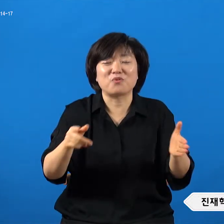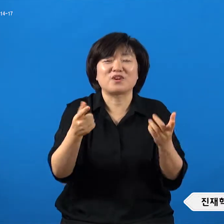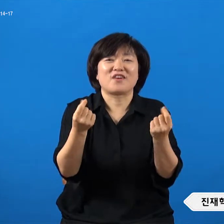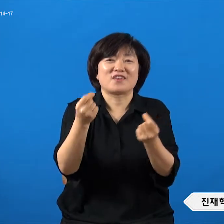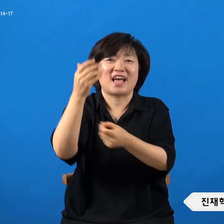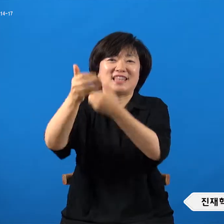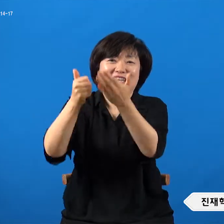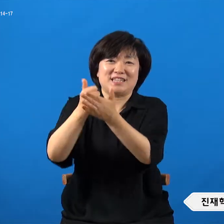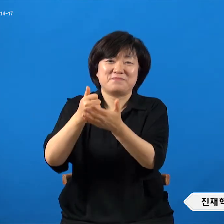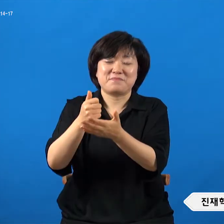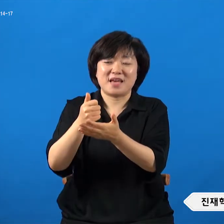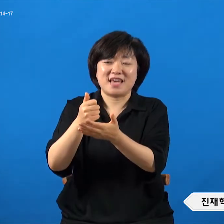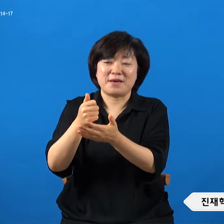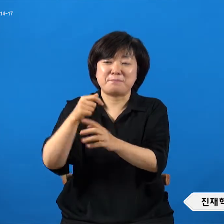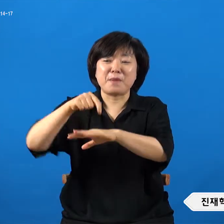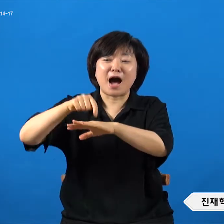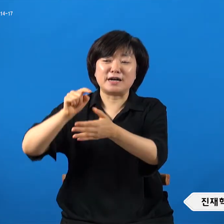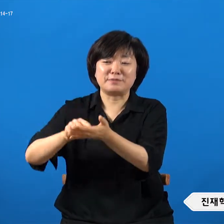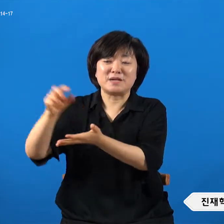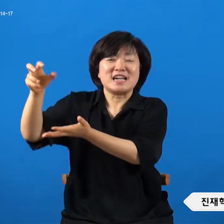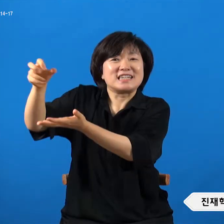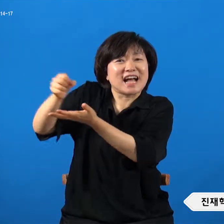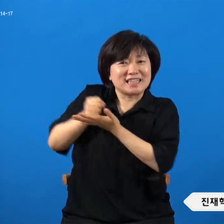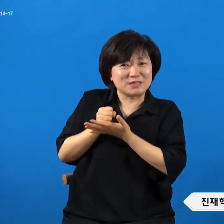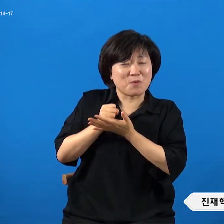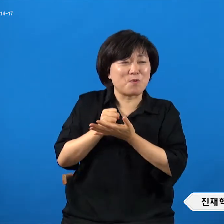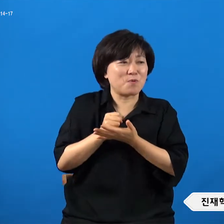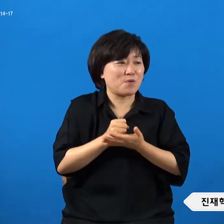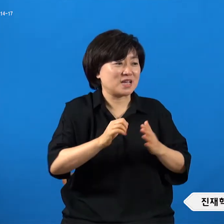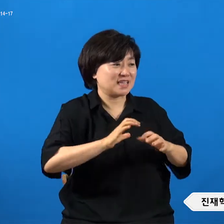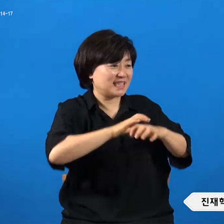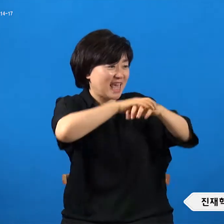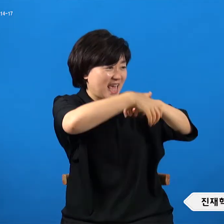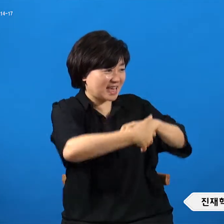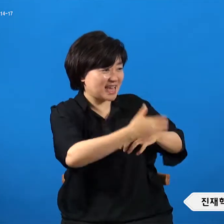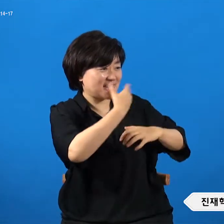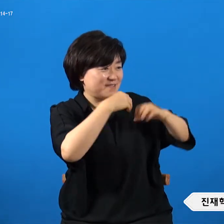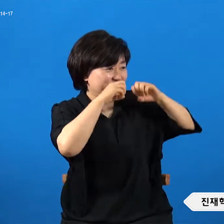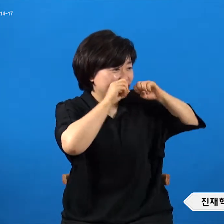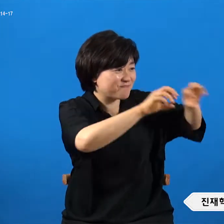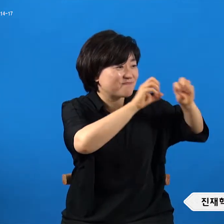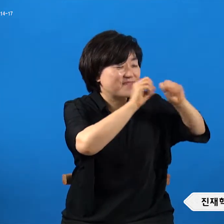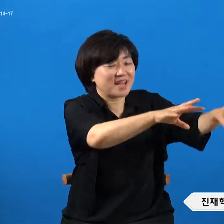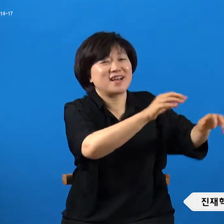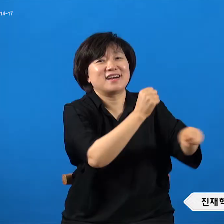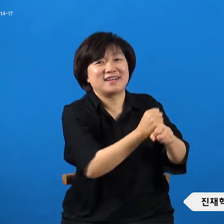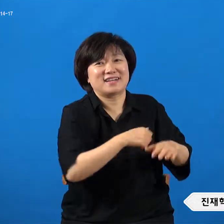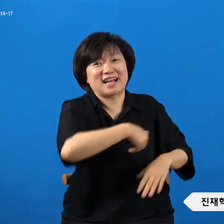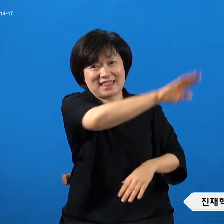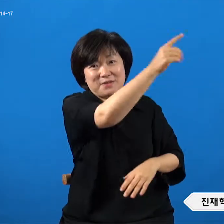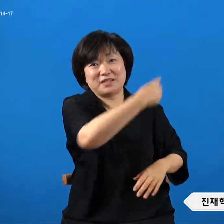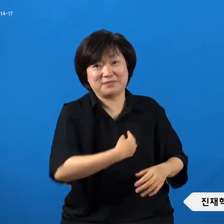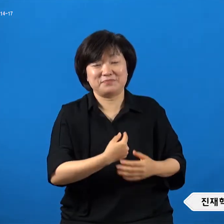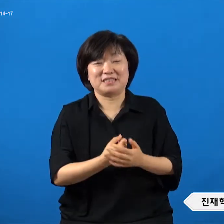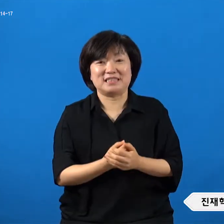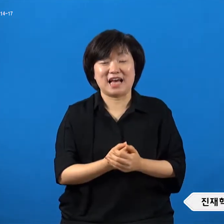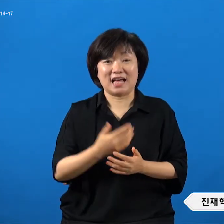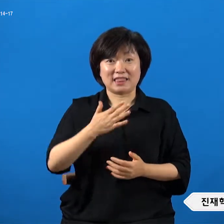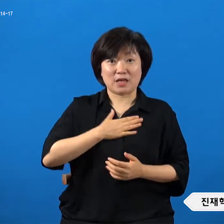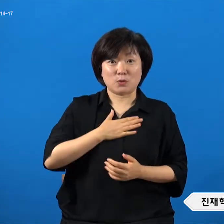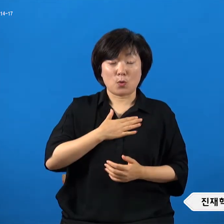그렇게 하나님의 마음을 가지고 온 땅을 향해 나아갔습니다. 저도 영길에